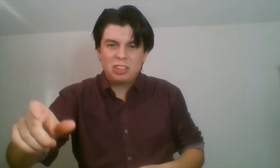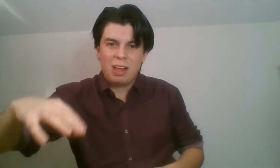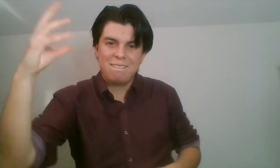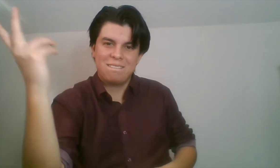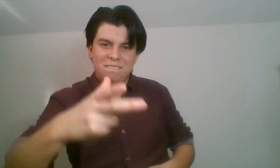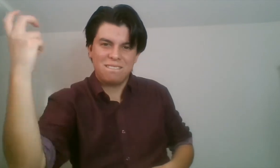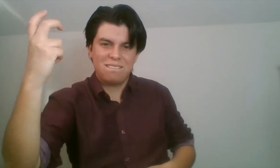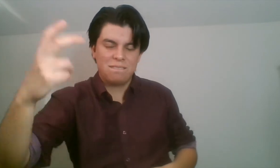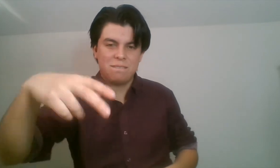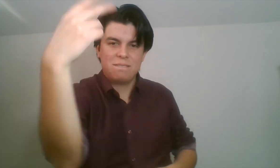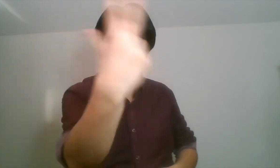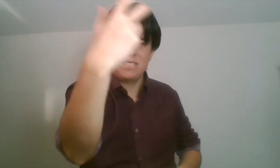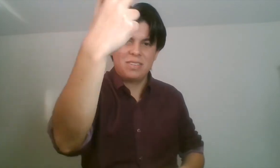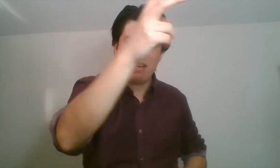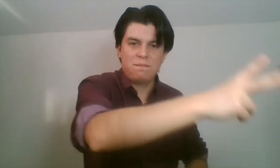habían ido conformando una